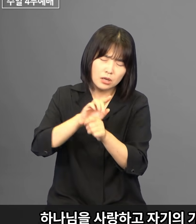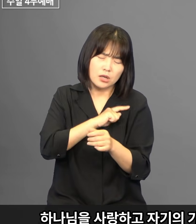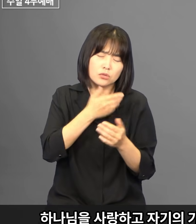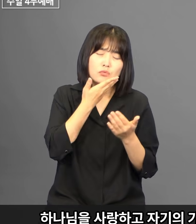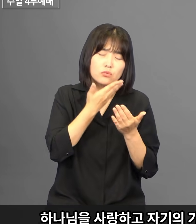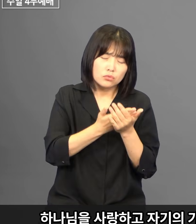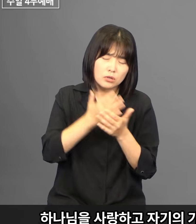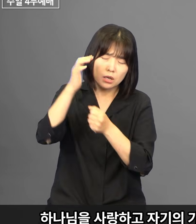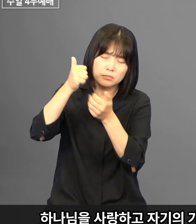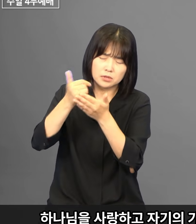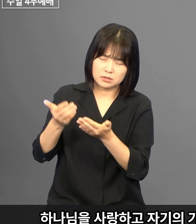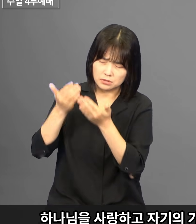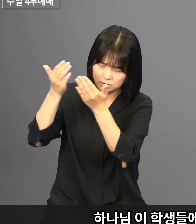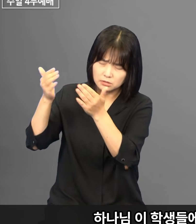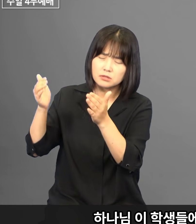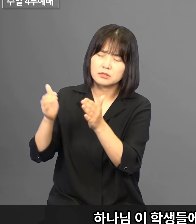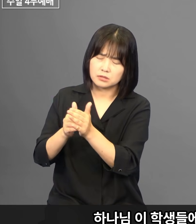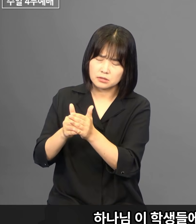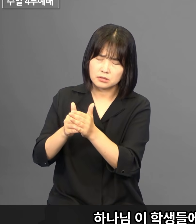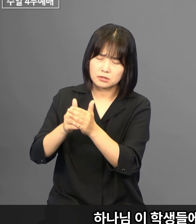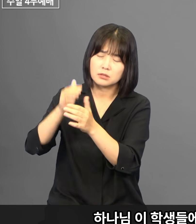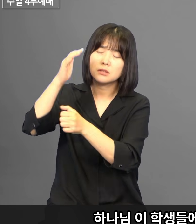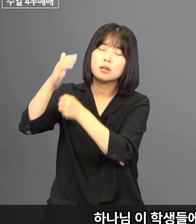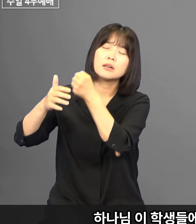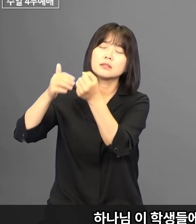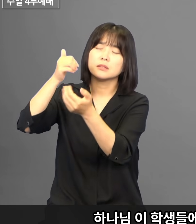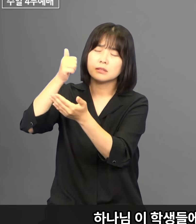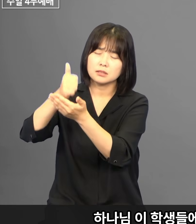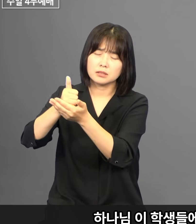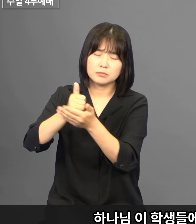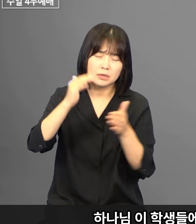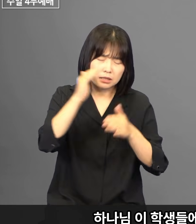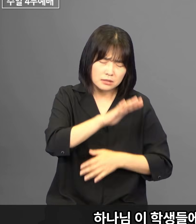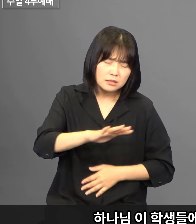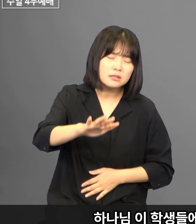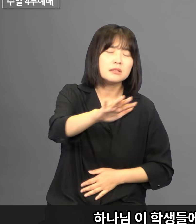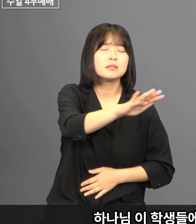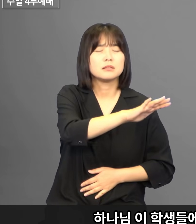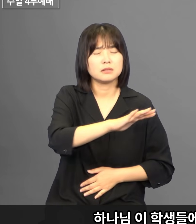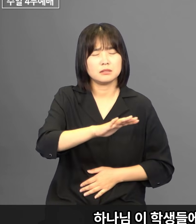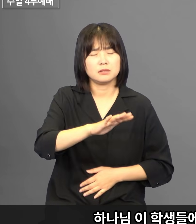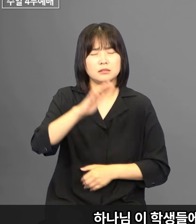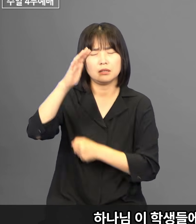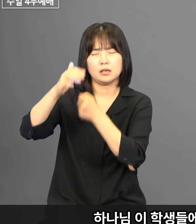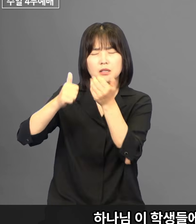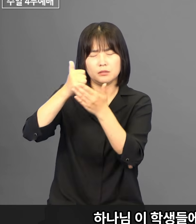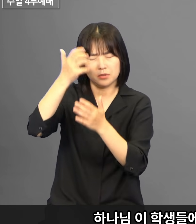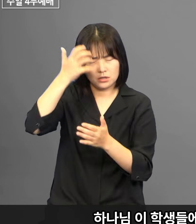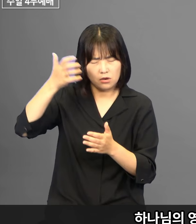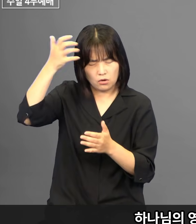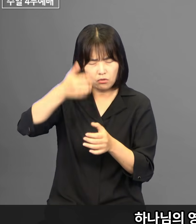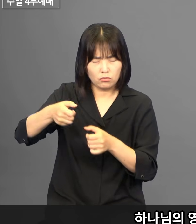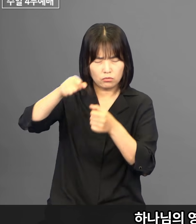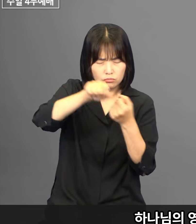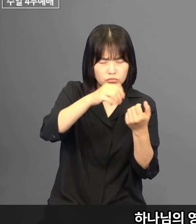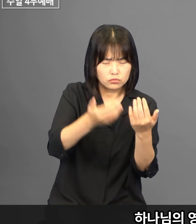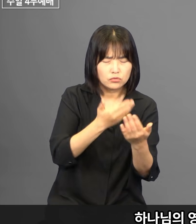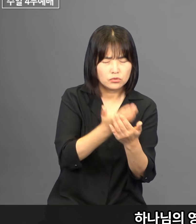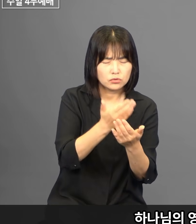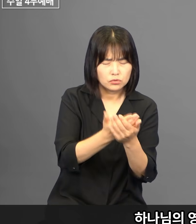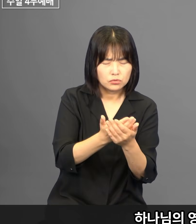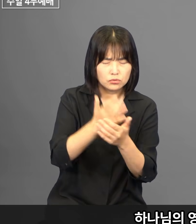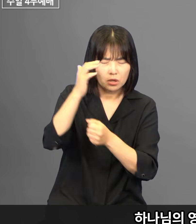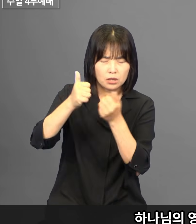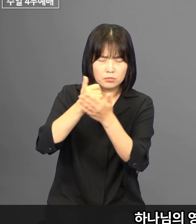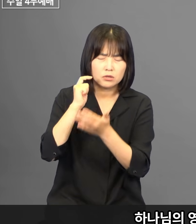하나님께 드렸습니다. 하나님, 이 학생들에게 하나님의 영을 더하시고 하나님의 영광을